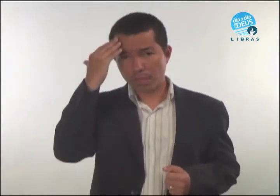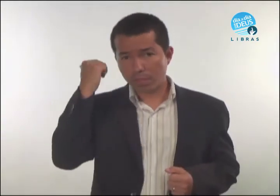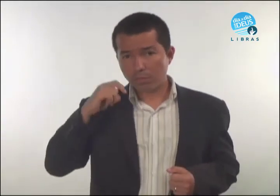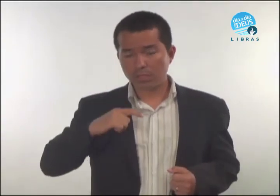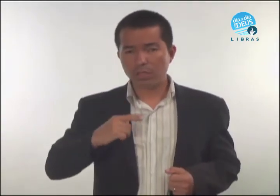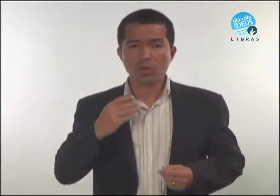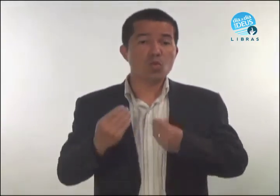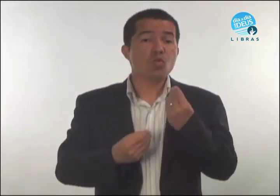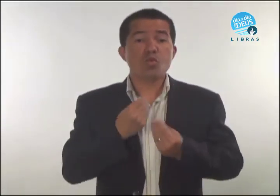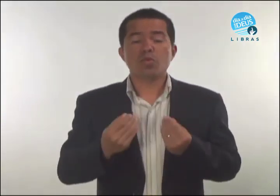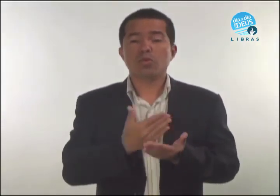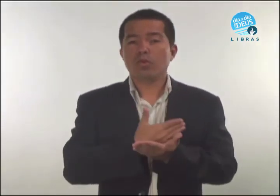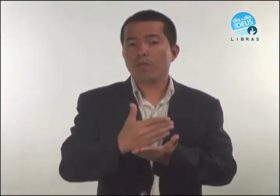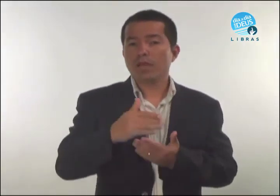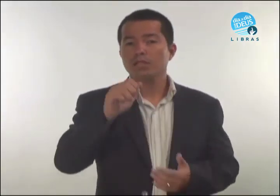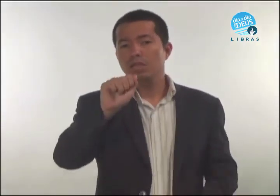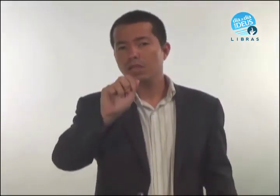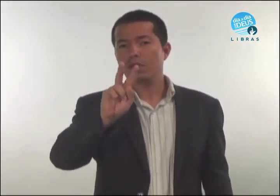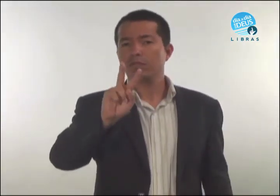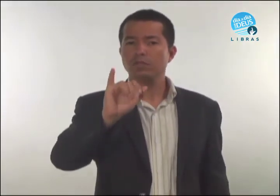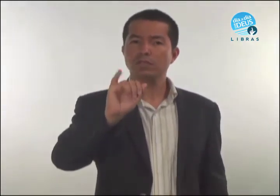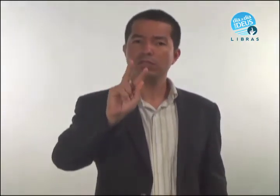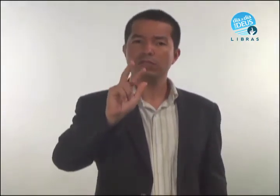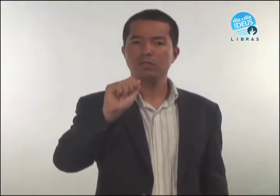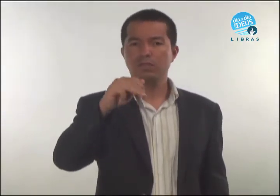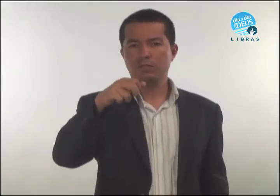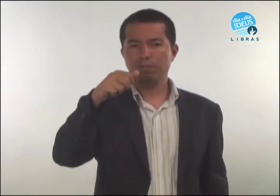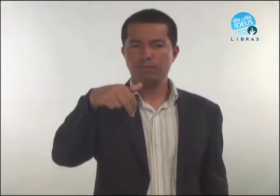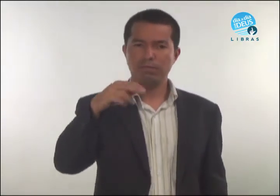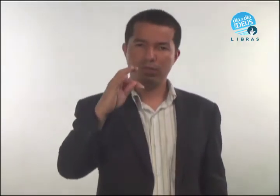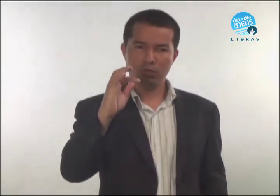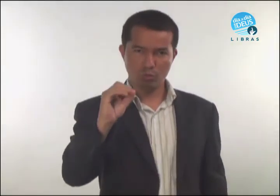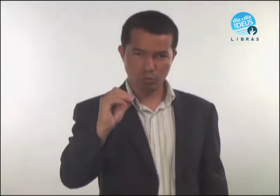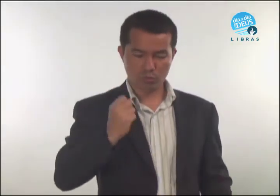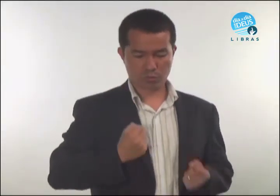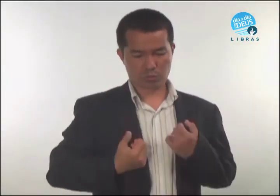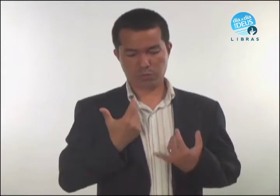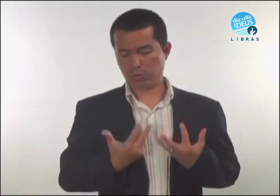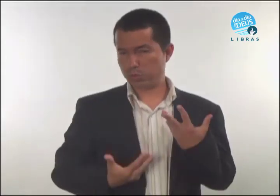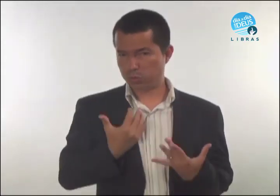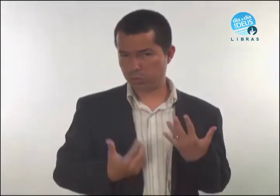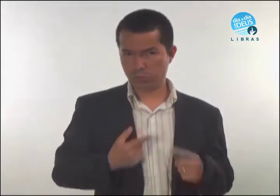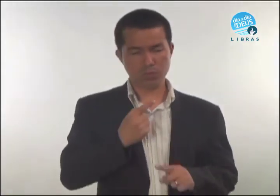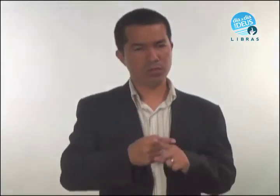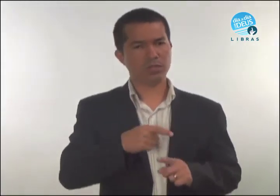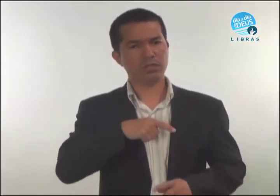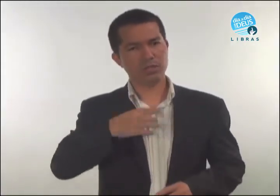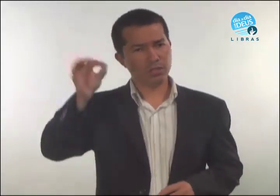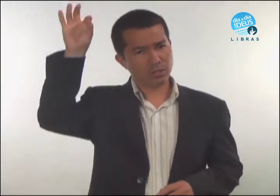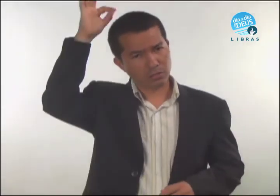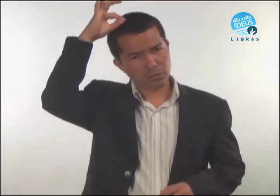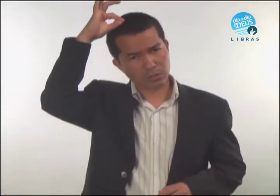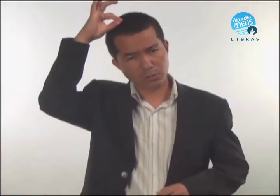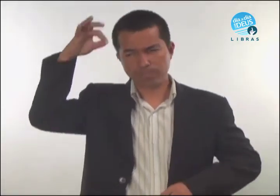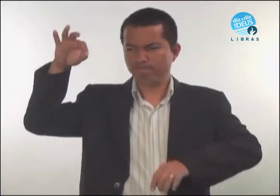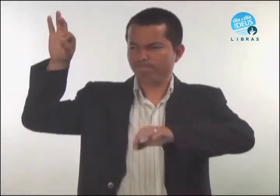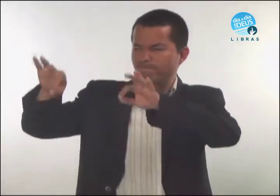lugar, e as pessoas tinham convicção dos seus pecados, tinham convicções das coisas